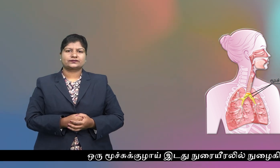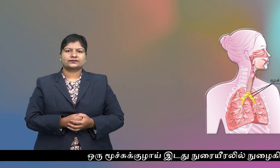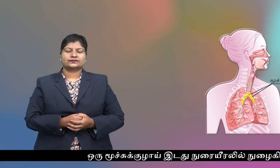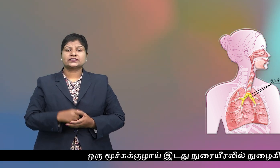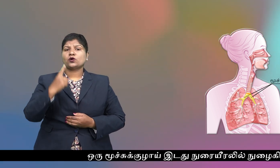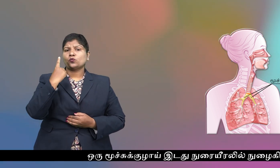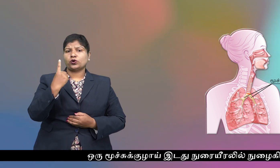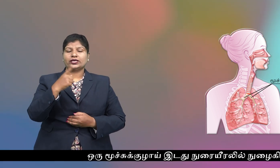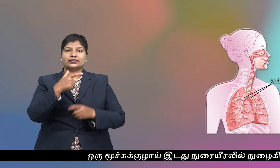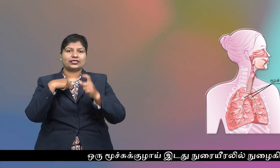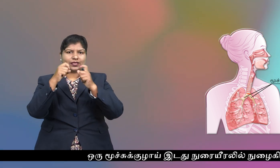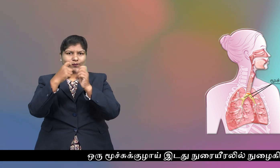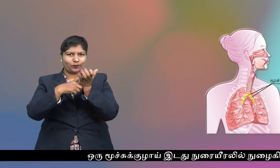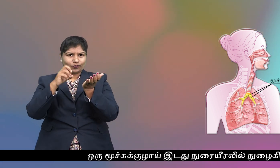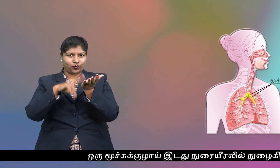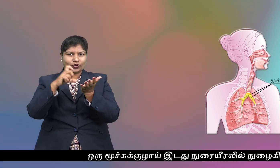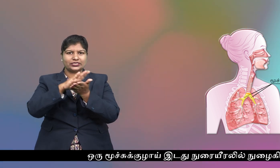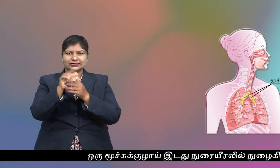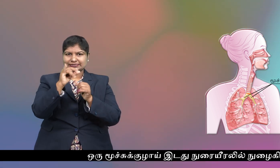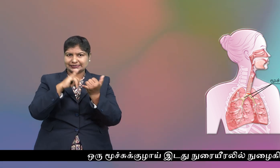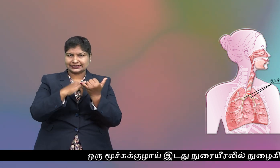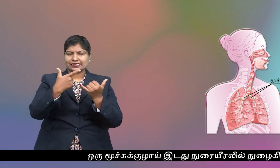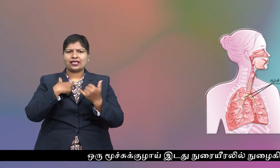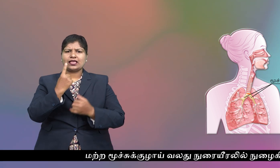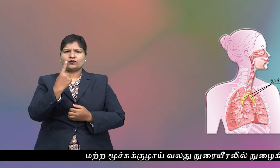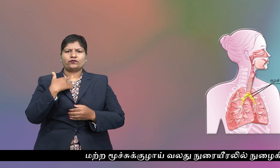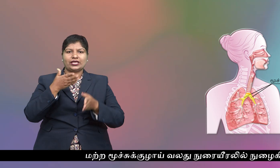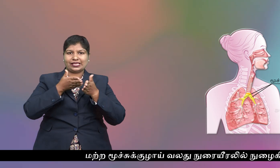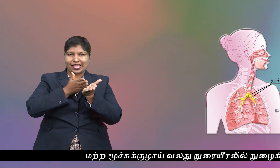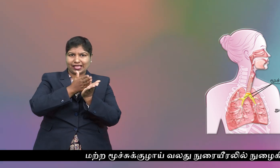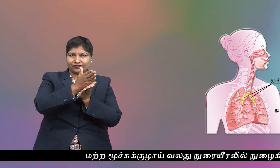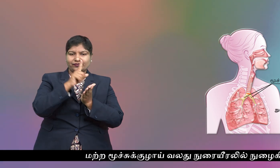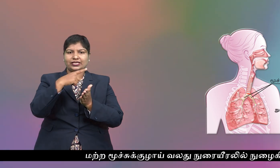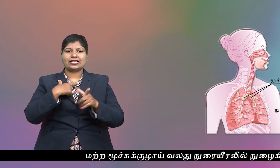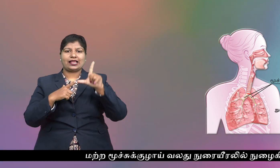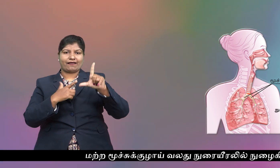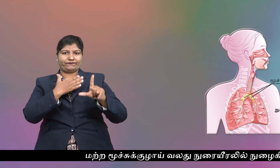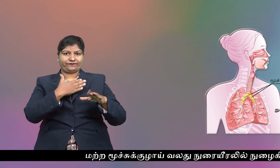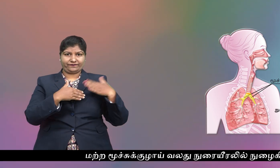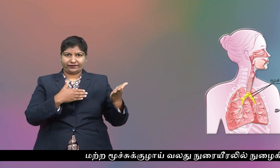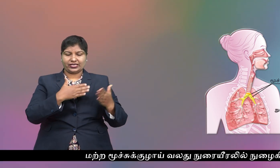ஒரு மூச்சுக்குழாய் இடது நுரையீரலில் நுழைகிறது, மற்ற மூச்சுக்குழாய் வலது நுரையீரலில் நுழைகிறது.